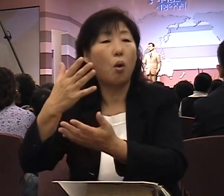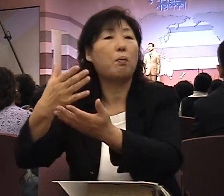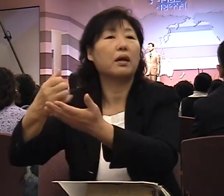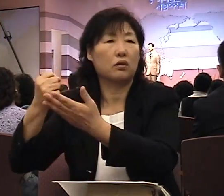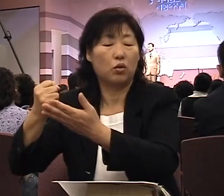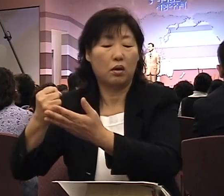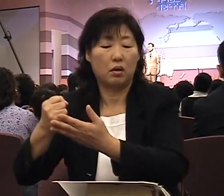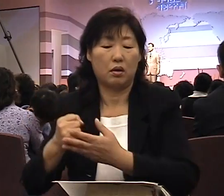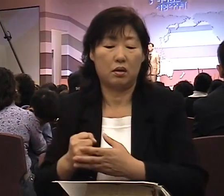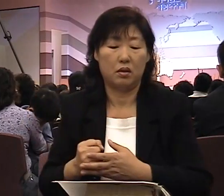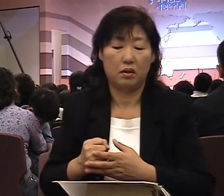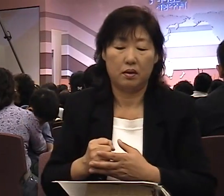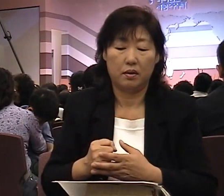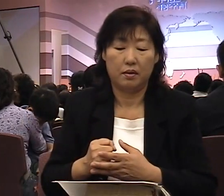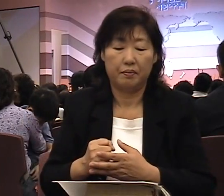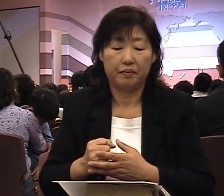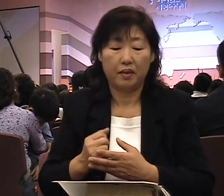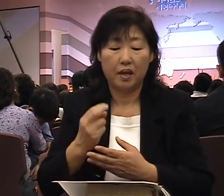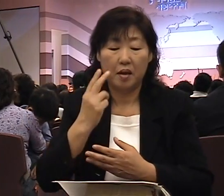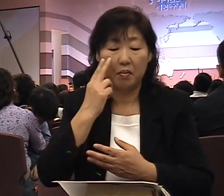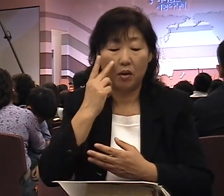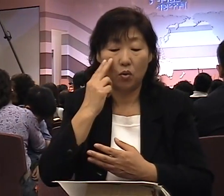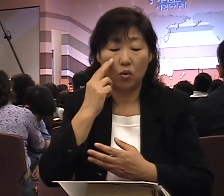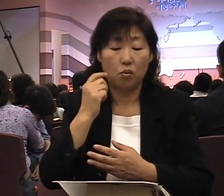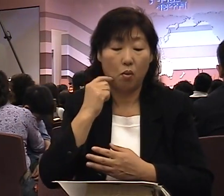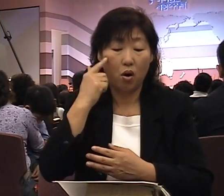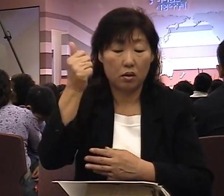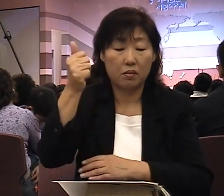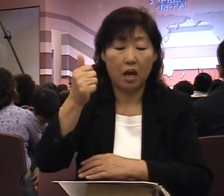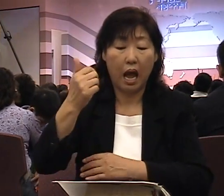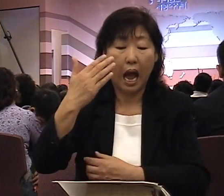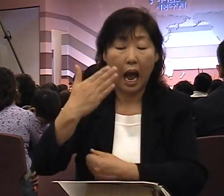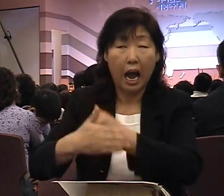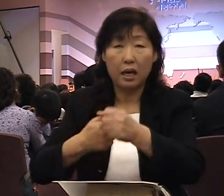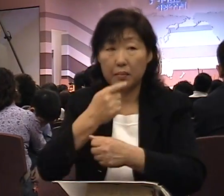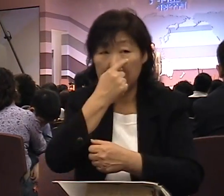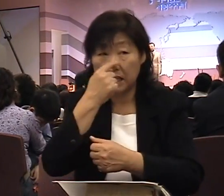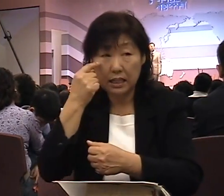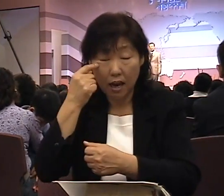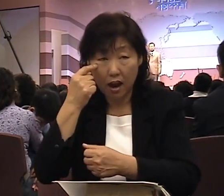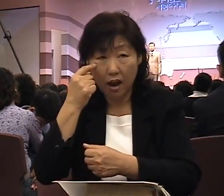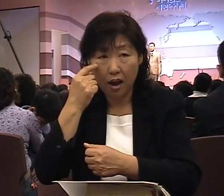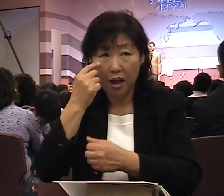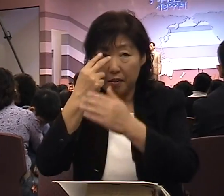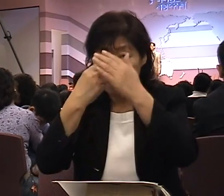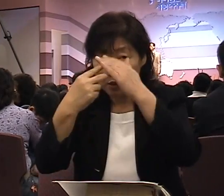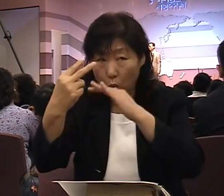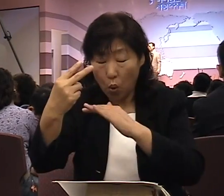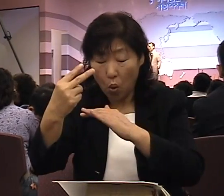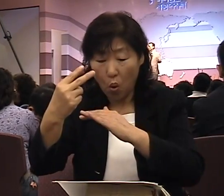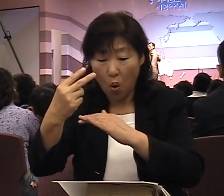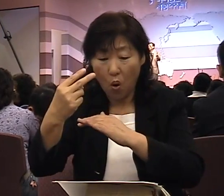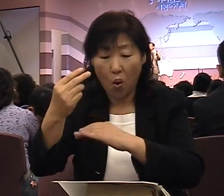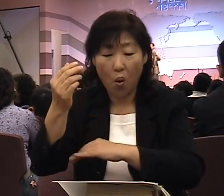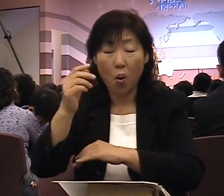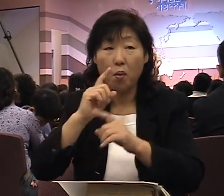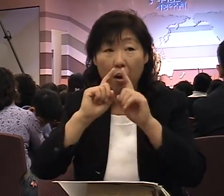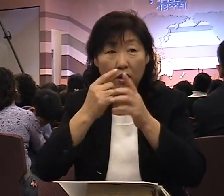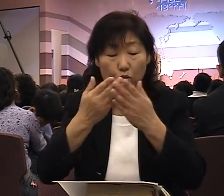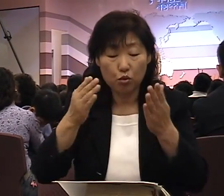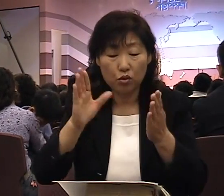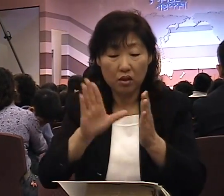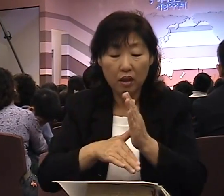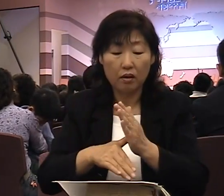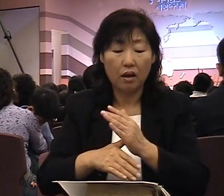말씀을 하시더라고요. 미국 목사님이 하나님의 시각과 하나님의 그 비전을 가지고 그렇게 말씀하시는데 왜 한국인은 그렇게